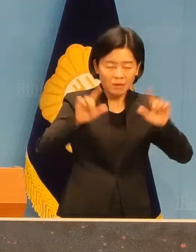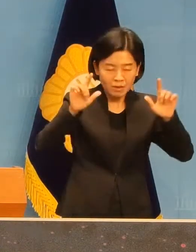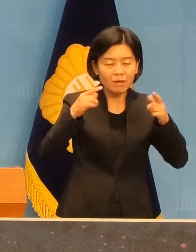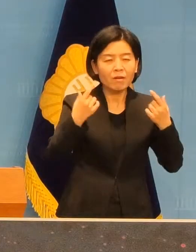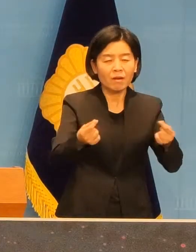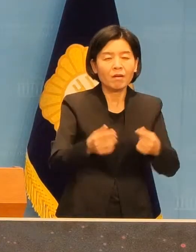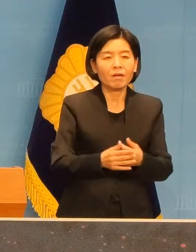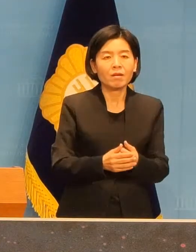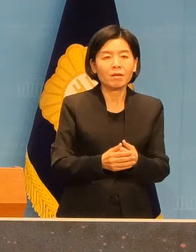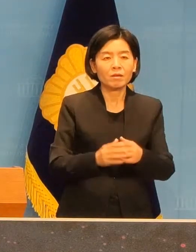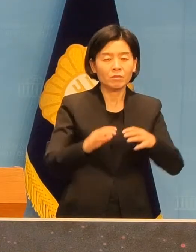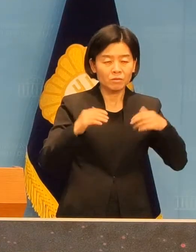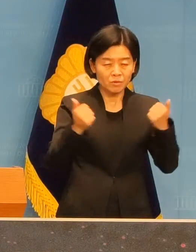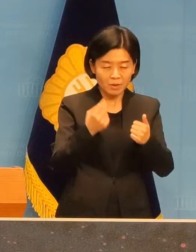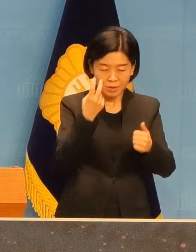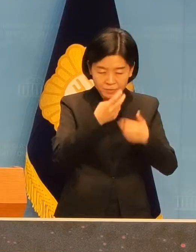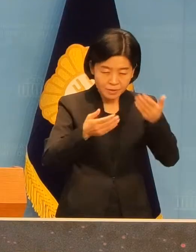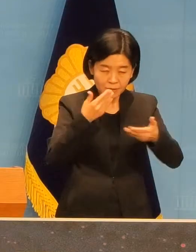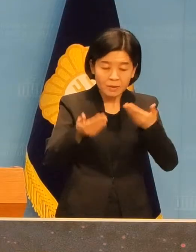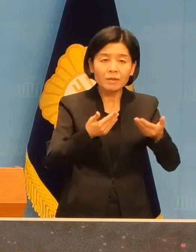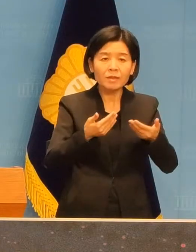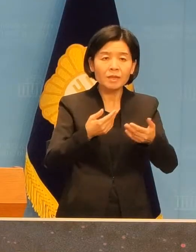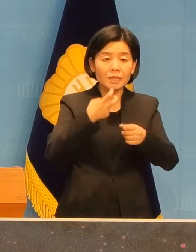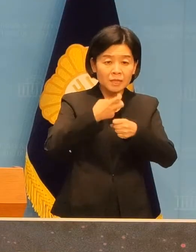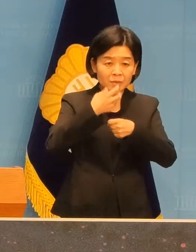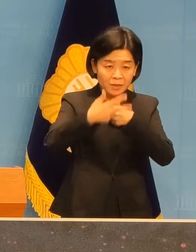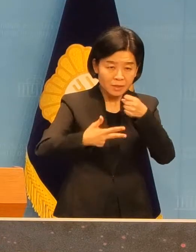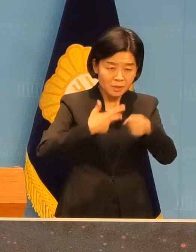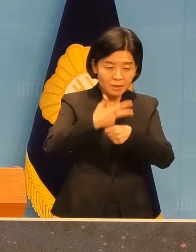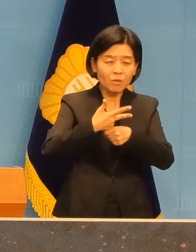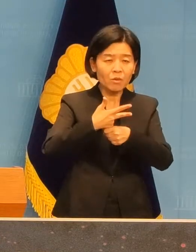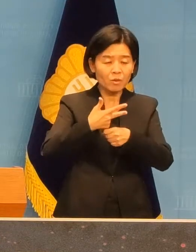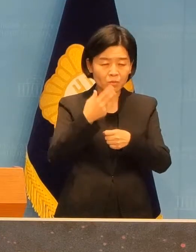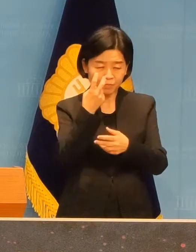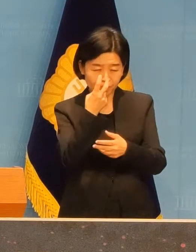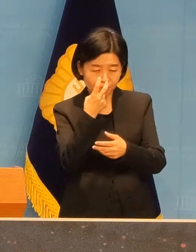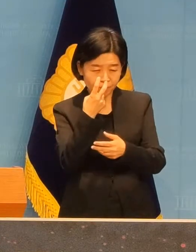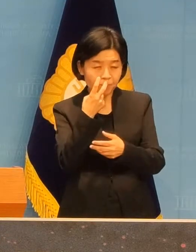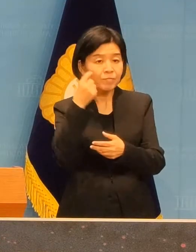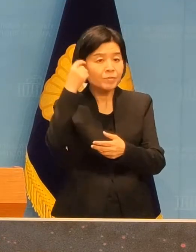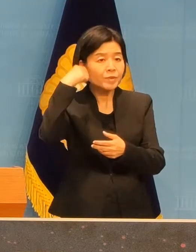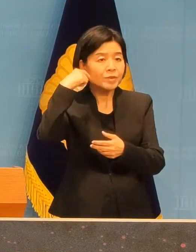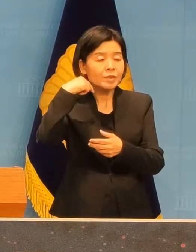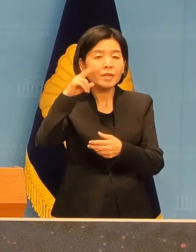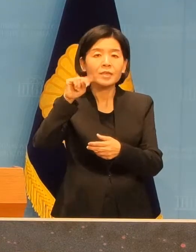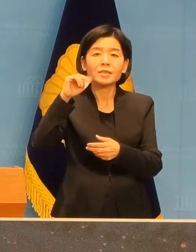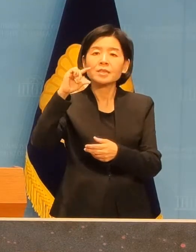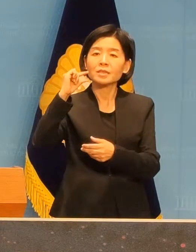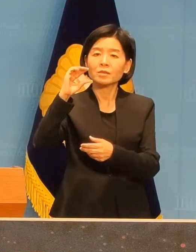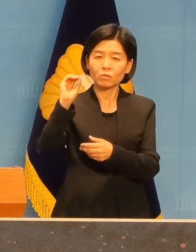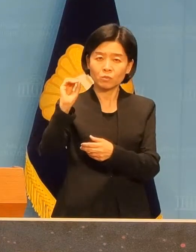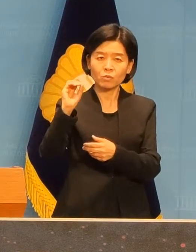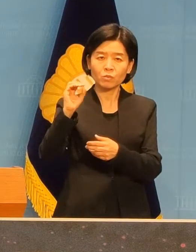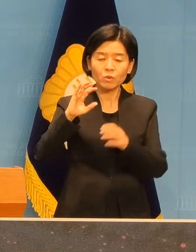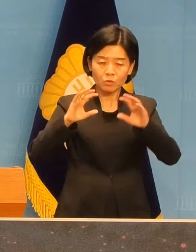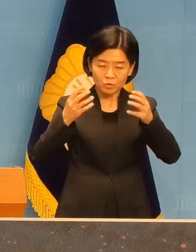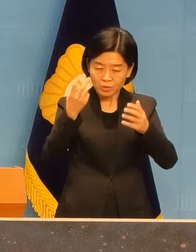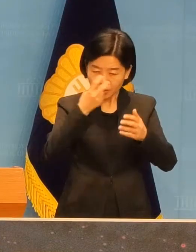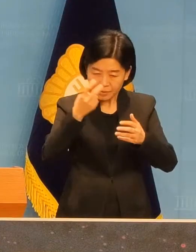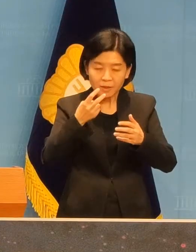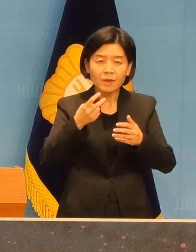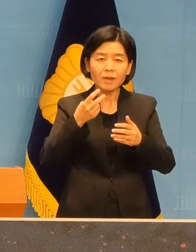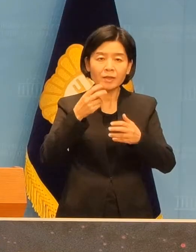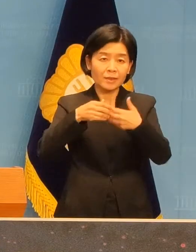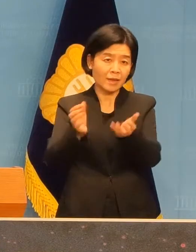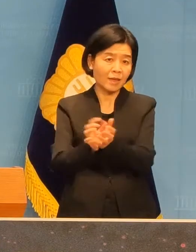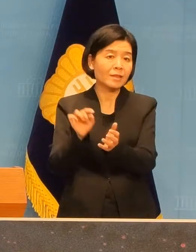오죽하면 국정감사를 27년간 모니터해온 NGO 국정감사